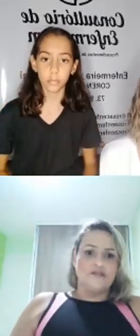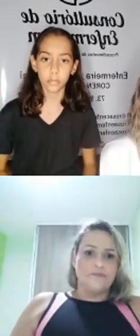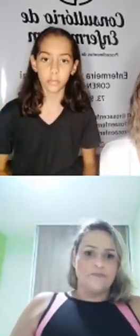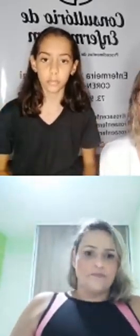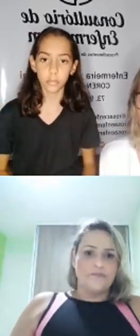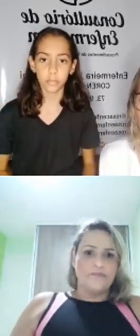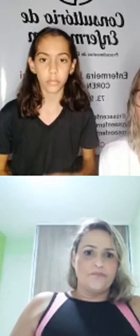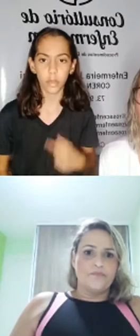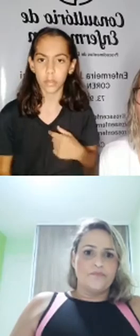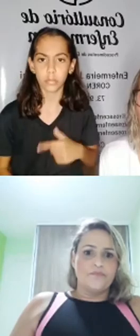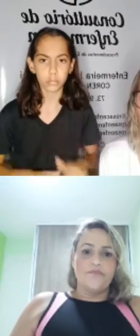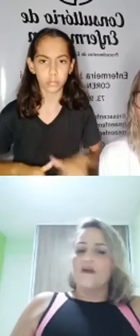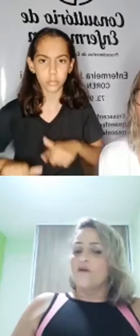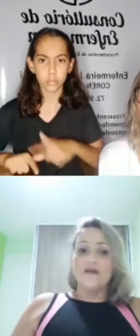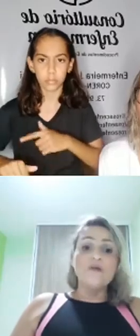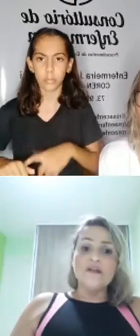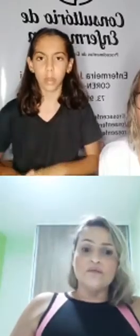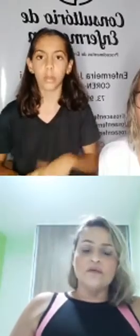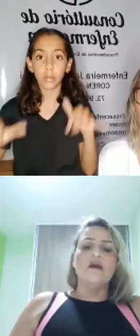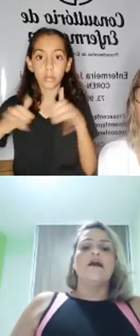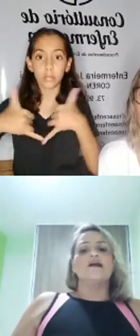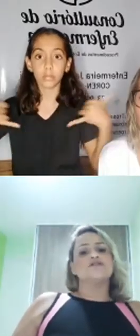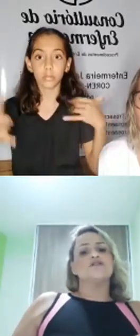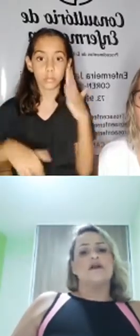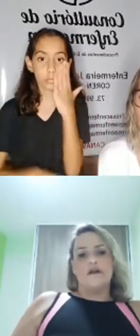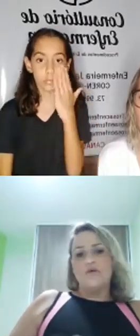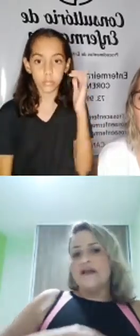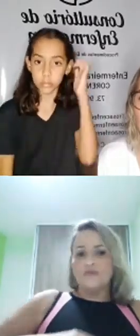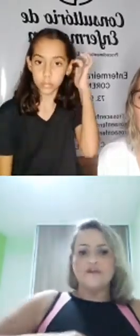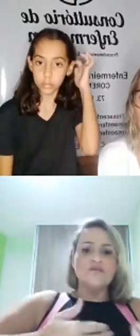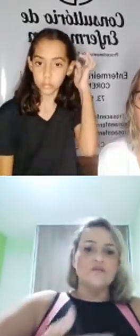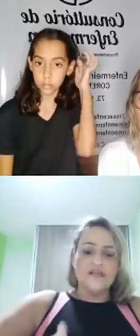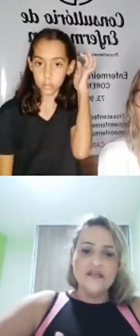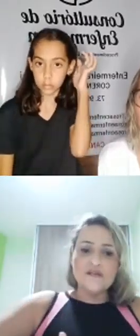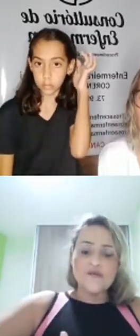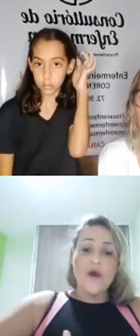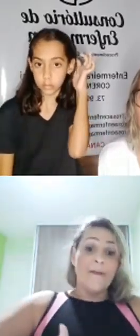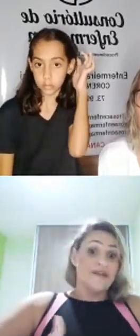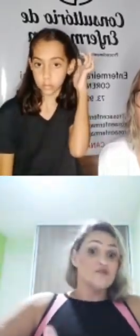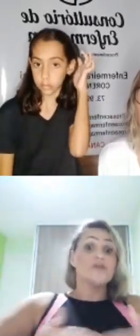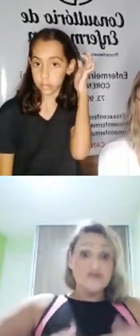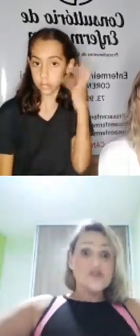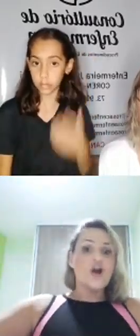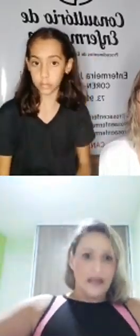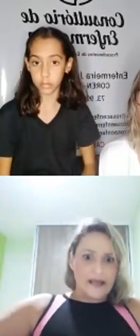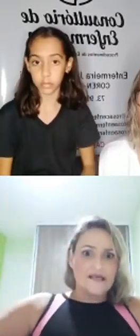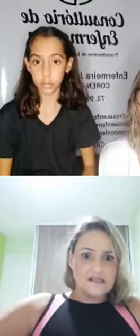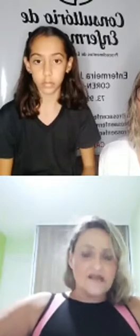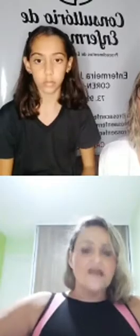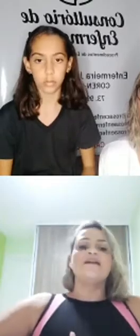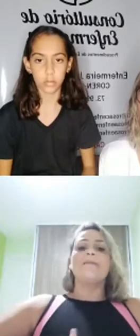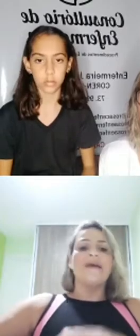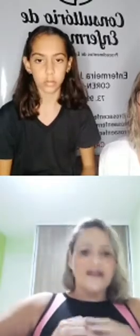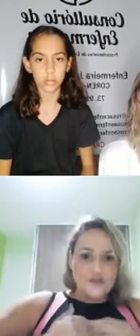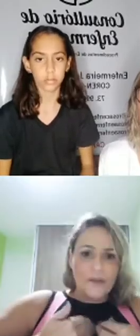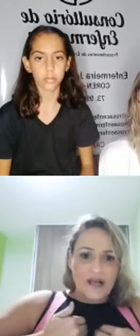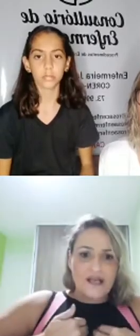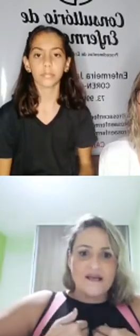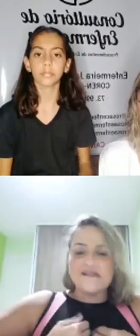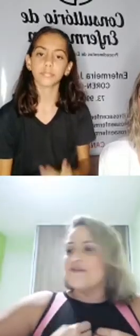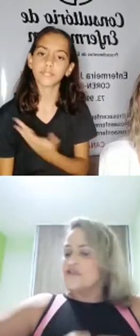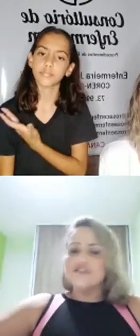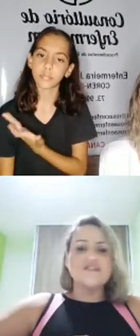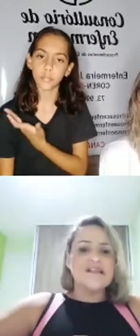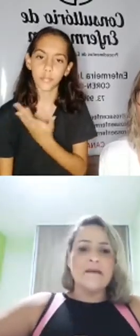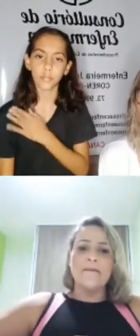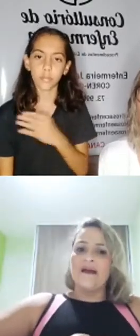Covid. Exato. Eu não lido. Eu tenho um risco, mas os meus colegas, e beijo para eles,